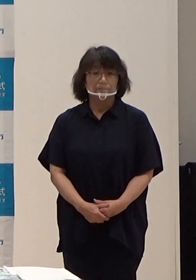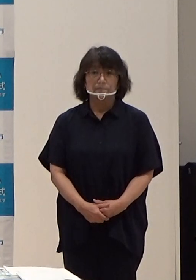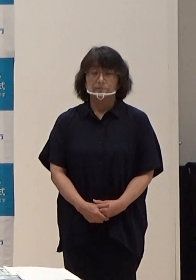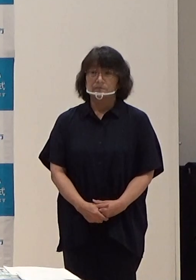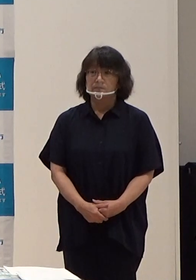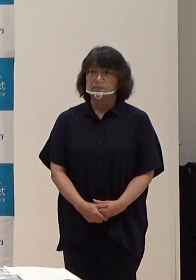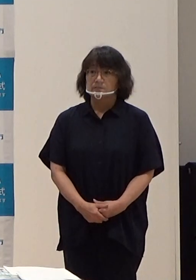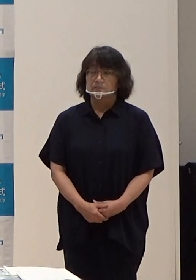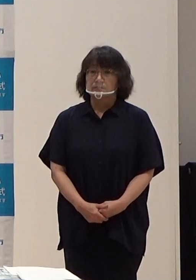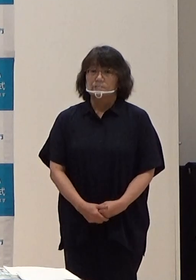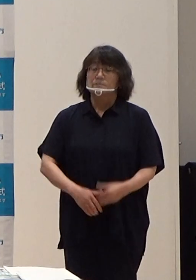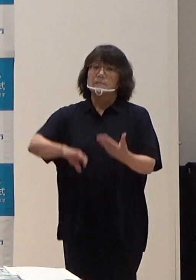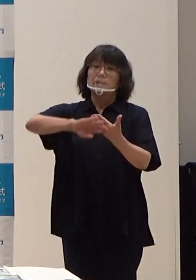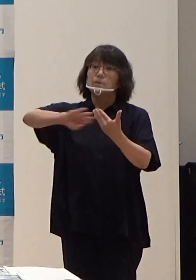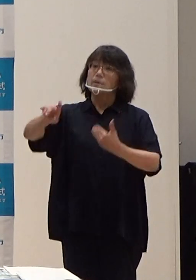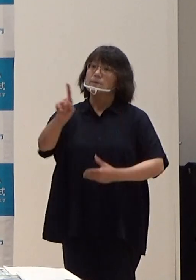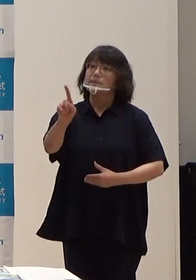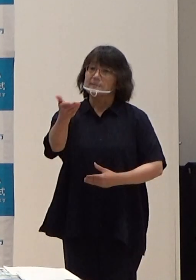その他いかがでしょうか。